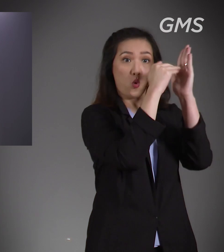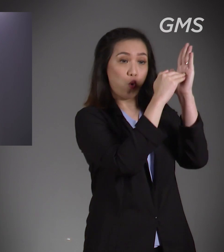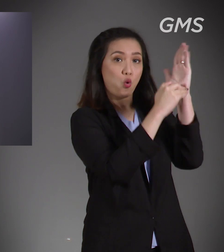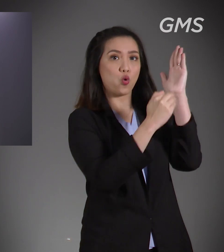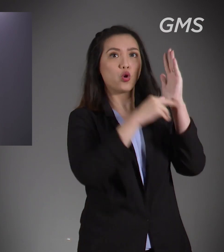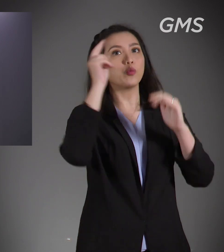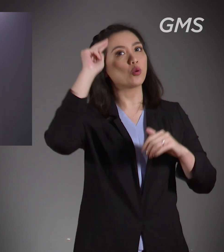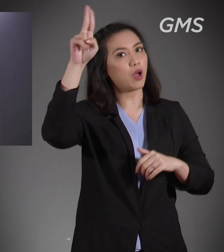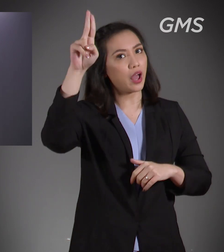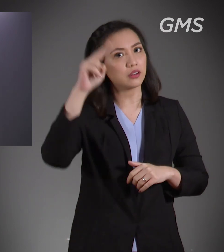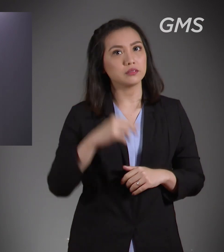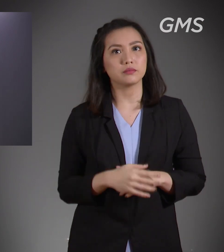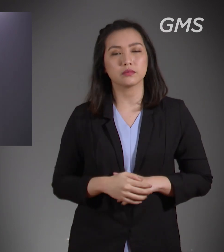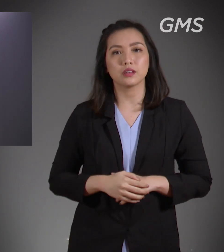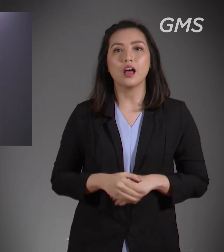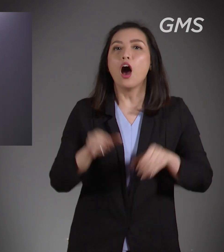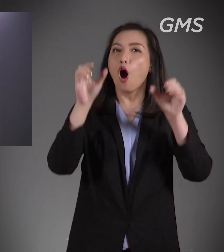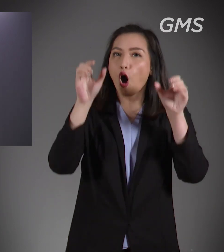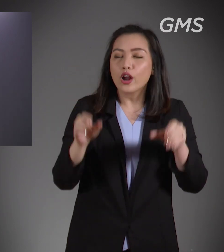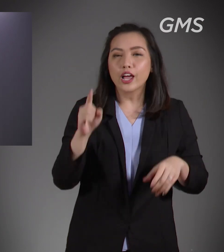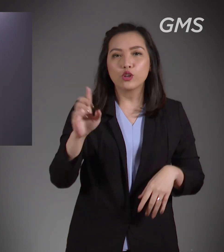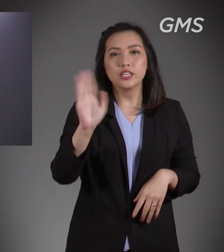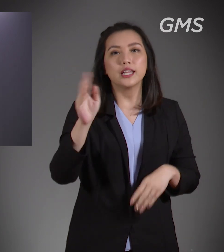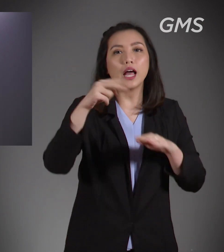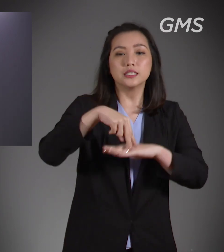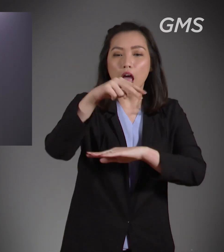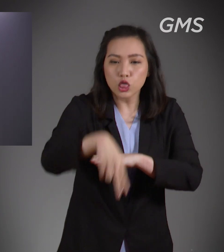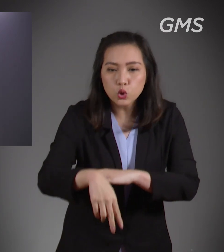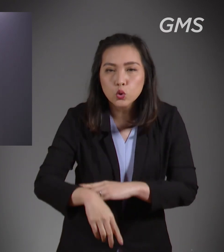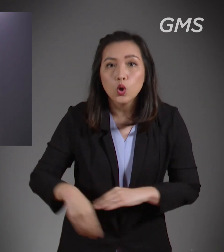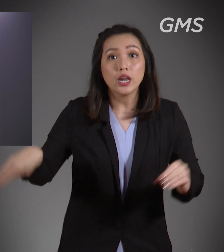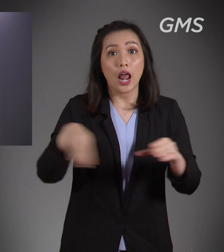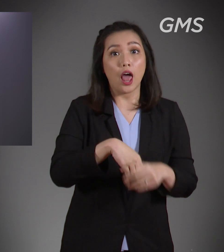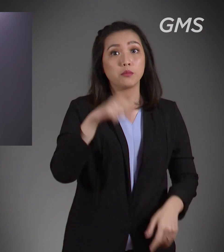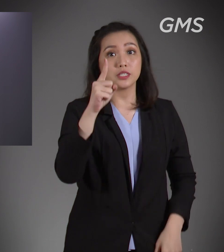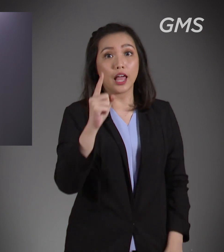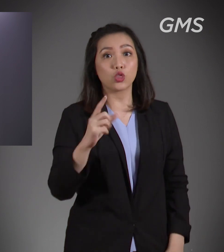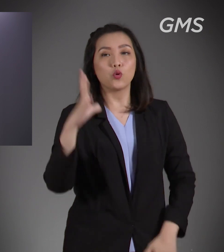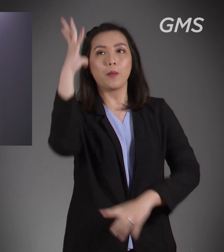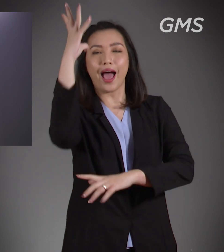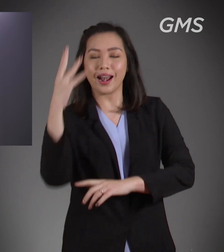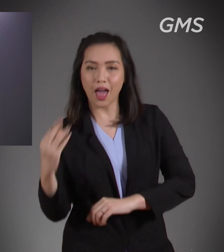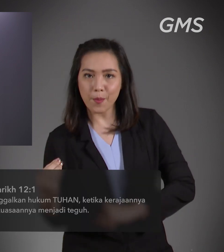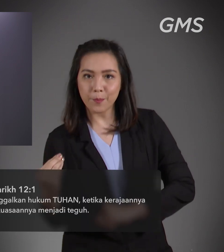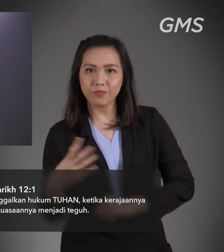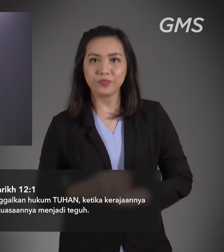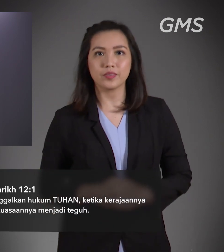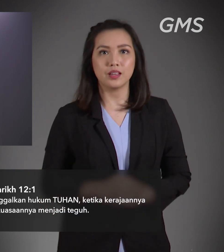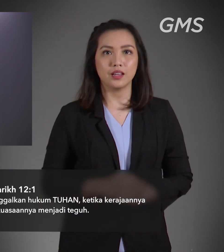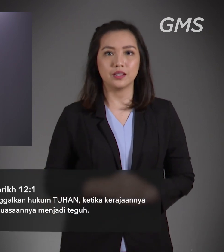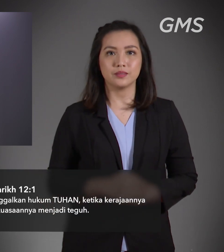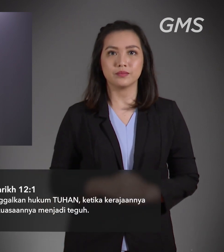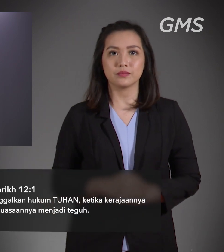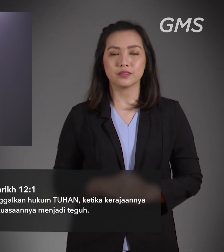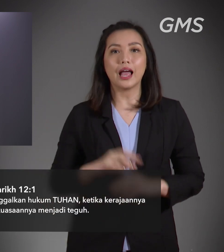kronologi kejatuhan. Tidak pernah orang itu jatuh dalam semalam. Dia nggak meninggalkan Tuhan sama sekali loh ya. Kalau kita baca sekali